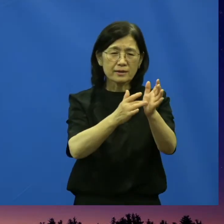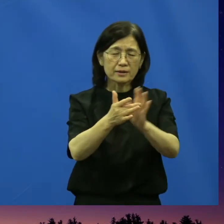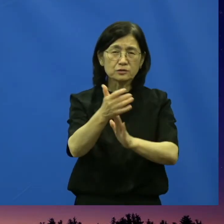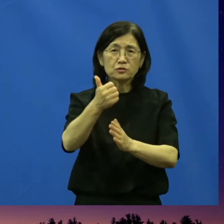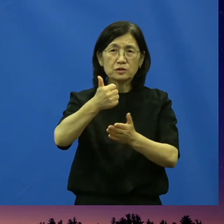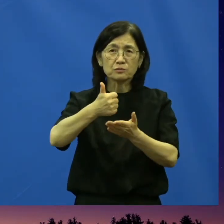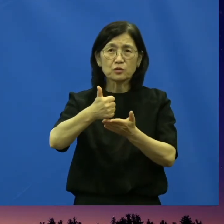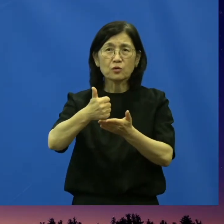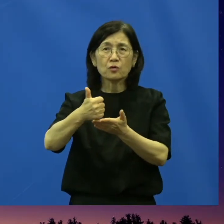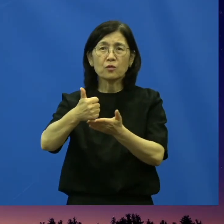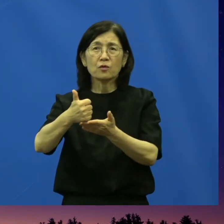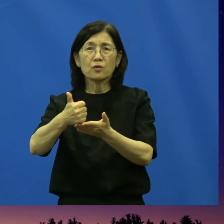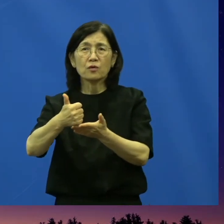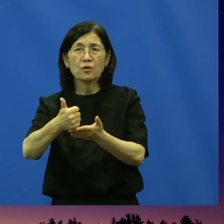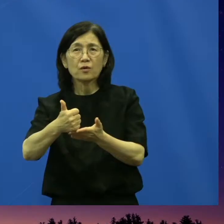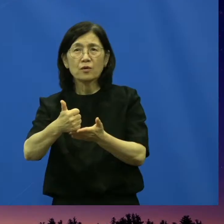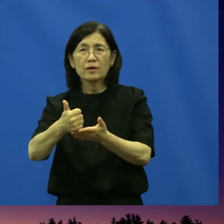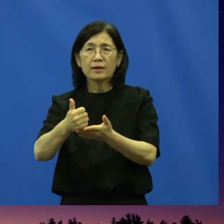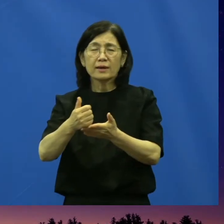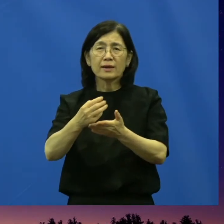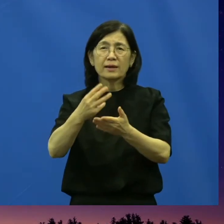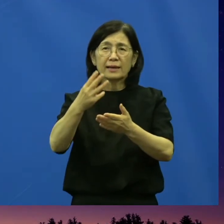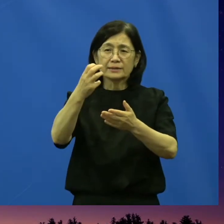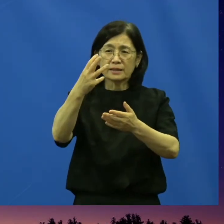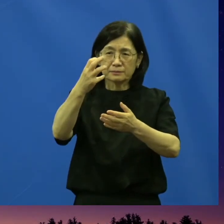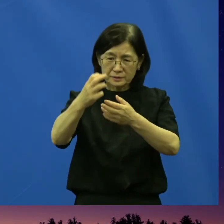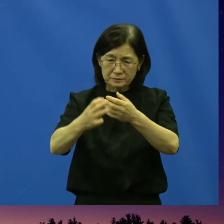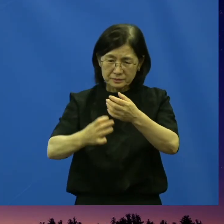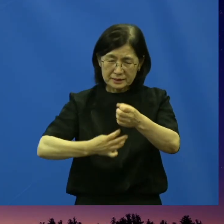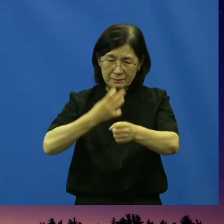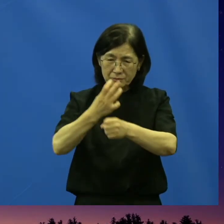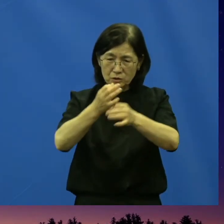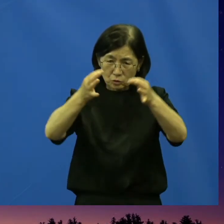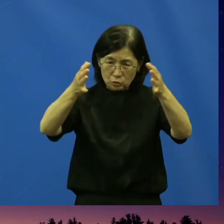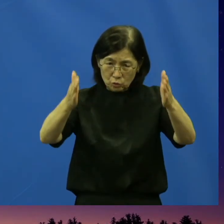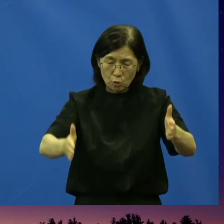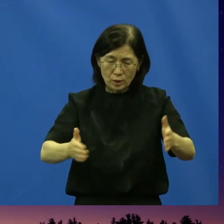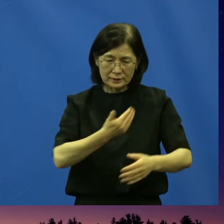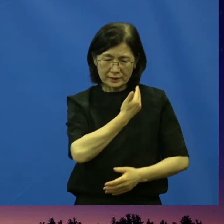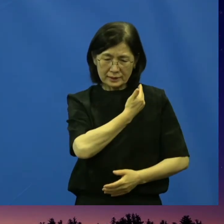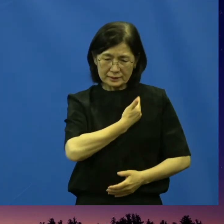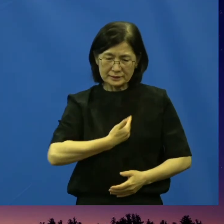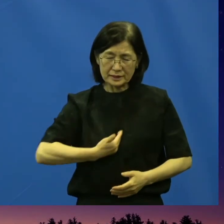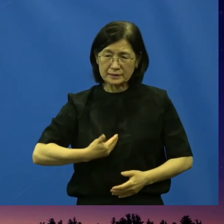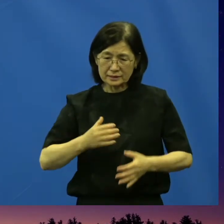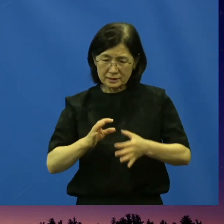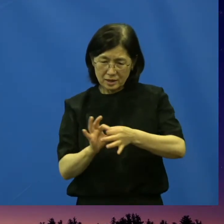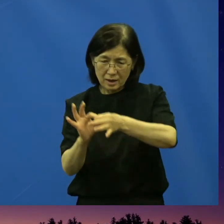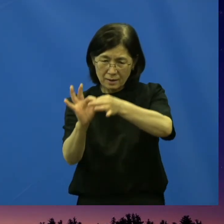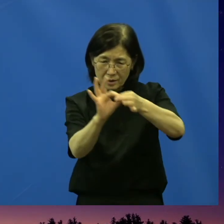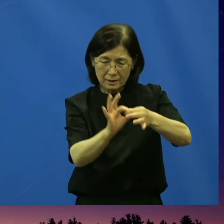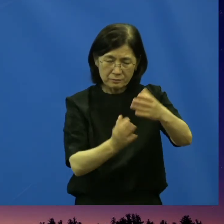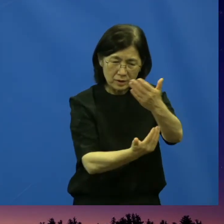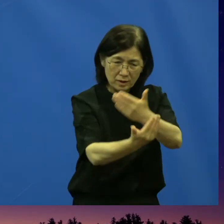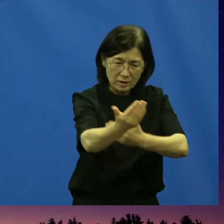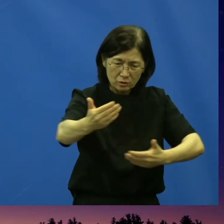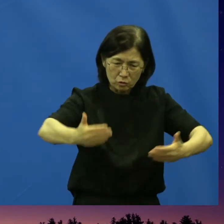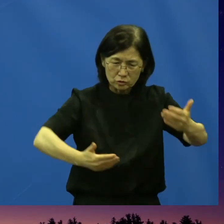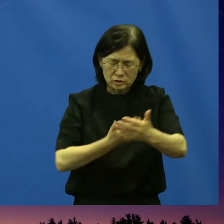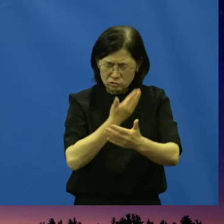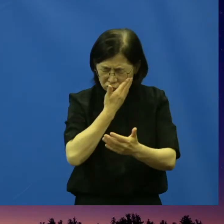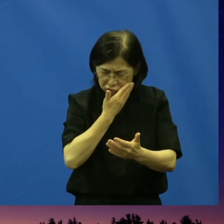보시면 예수님의 공생에서는 이 제자들과의 관계, 그죠? 관계를 맺는 거, 이걸 너무너무 중요하게